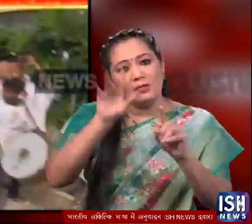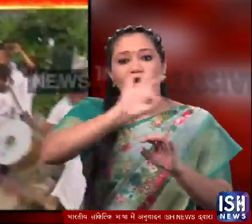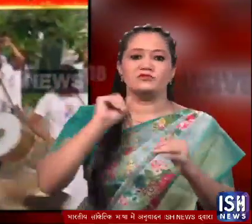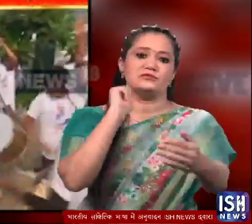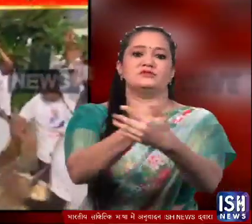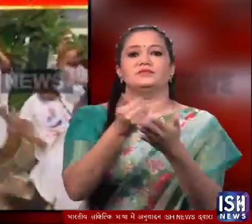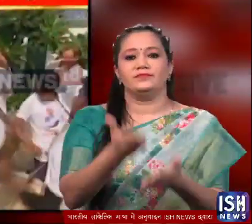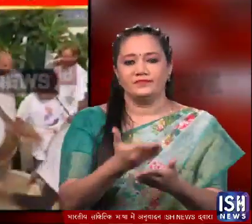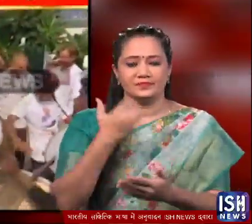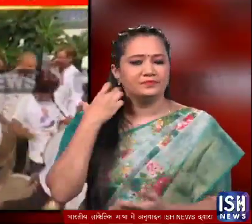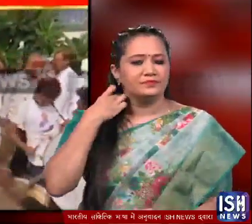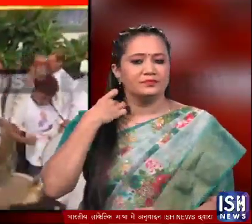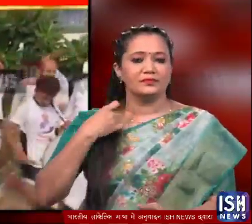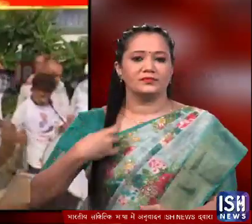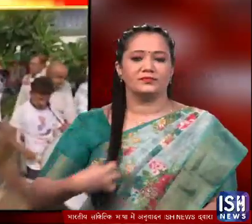पहुंची।